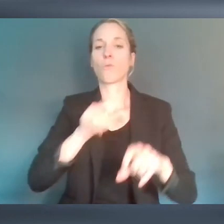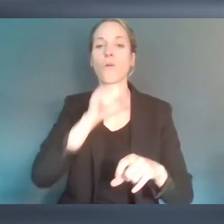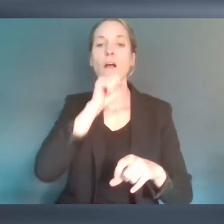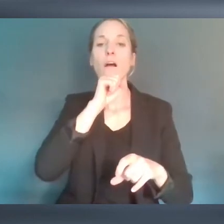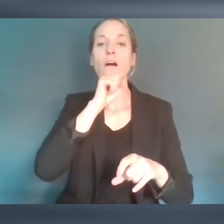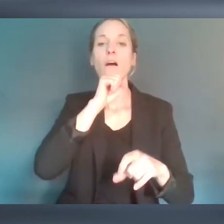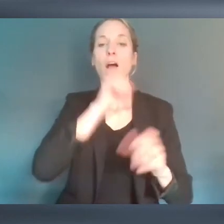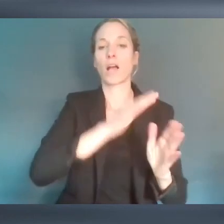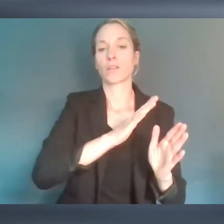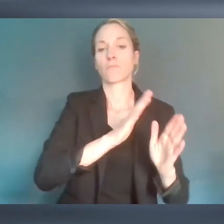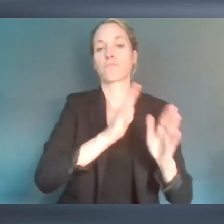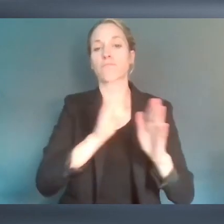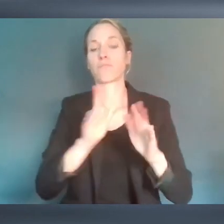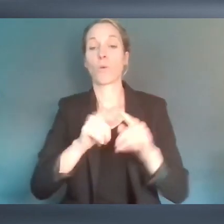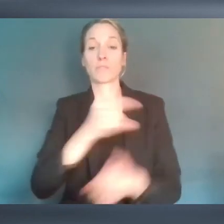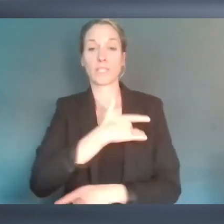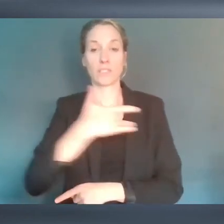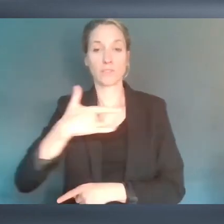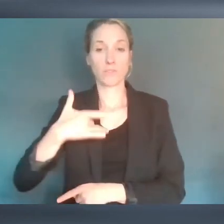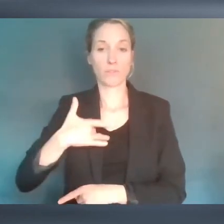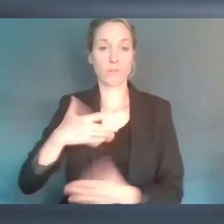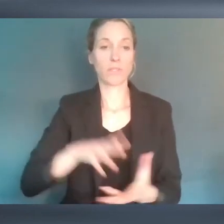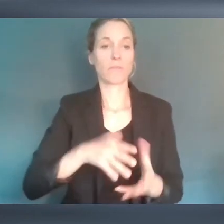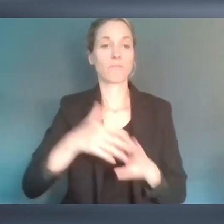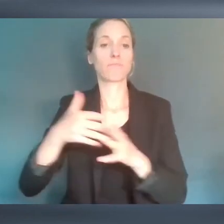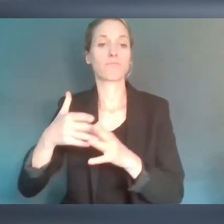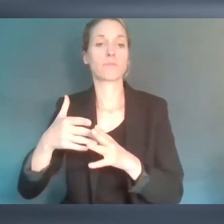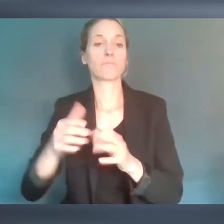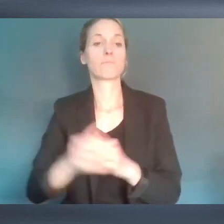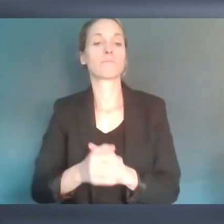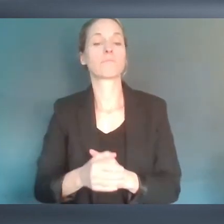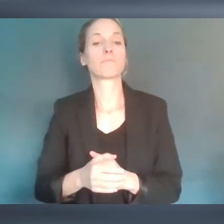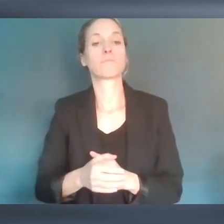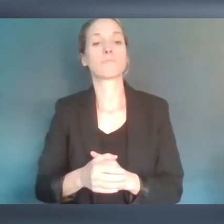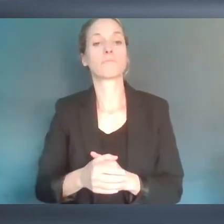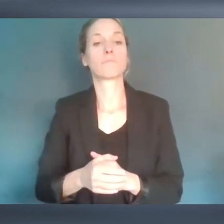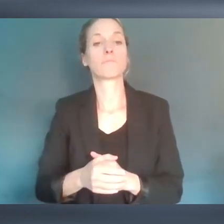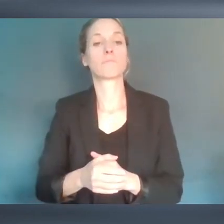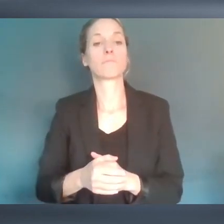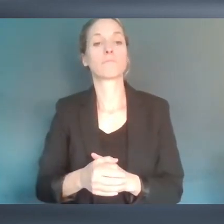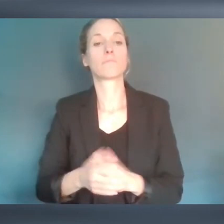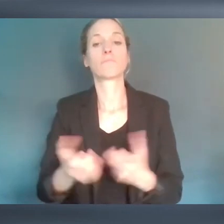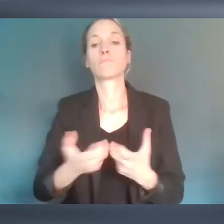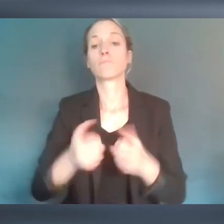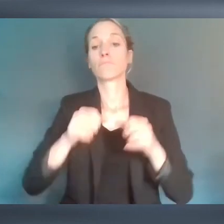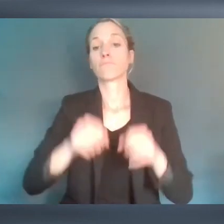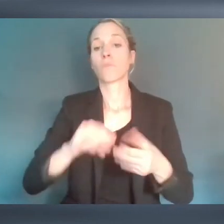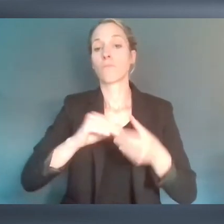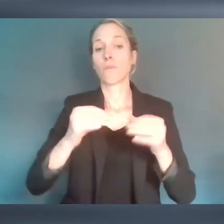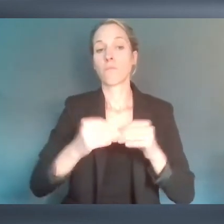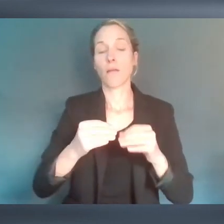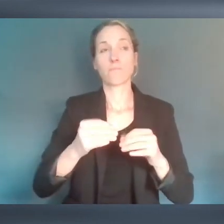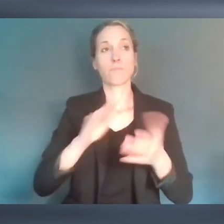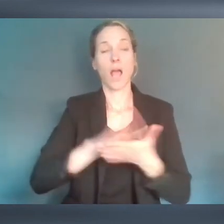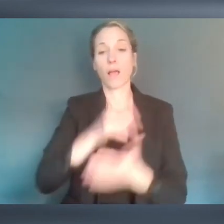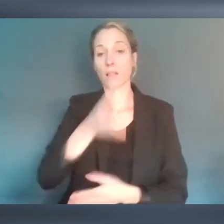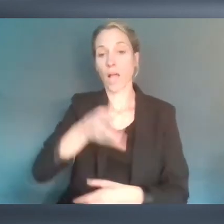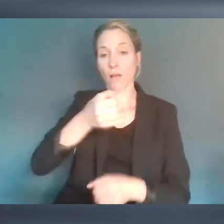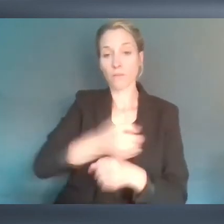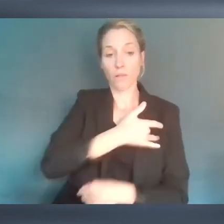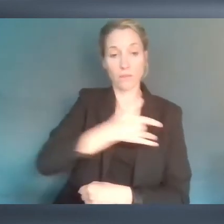Vous pouvez avoir un AVC à 40 ans et continuer d'être employé pendant encore 25 ans ou